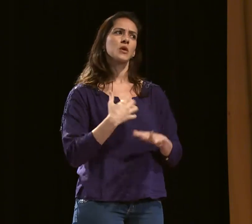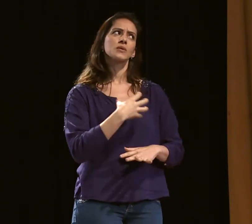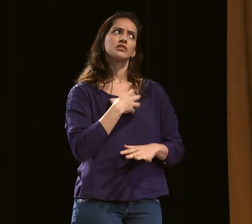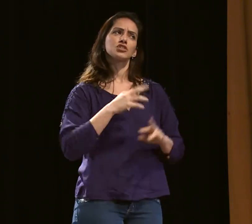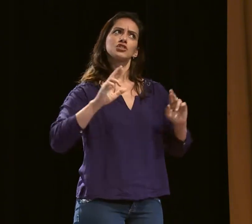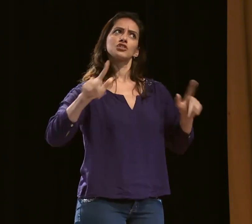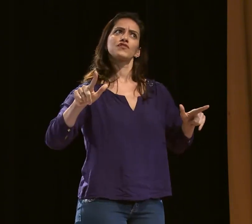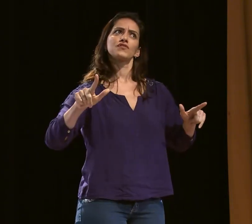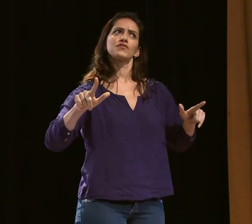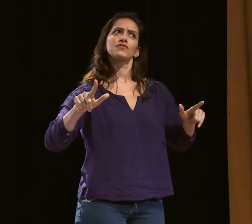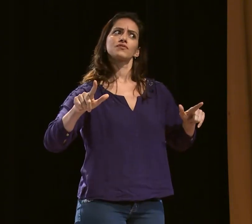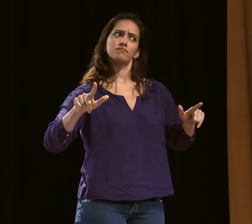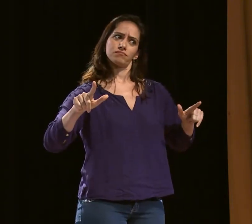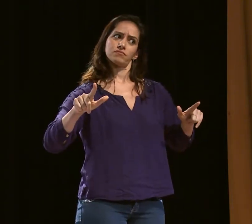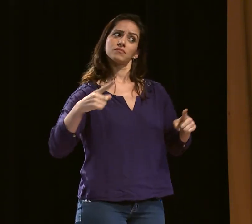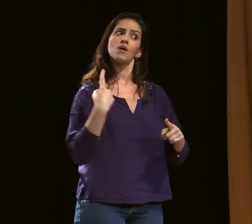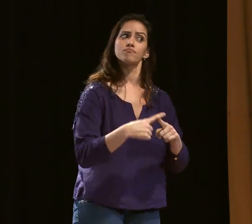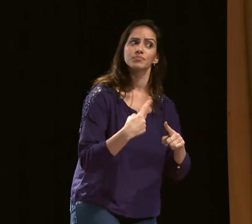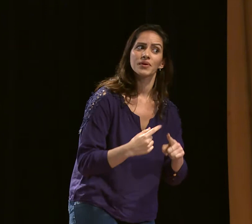eles, eu senti uma diferença muito grande,